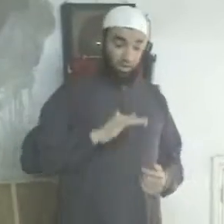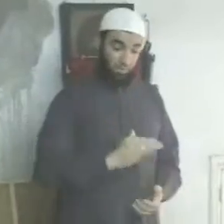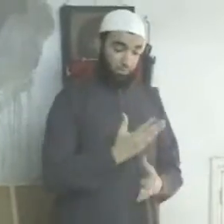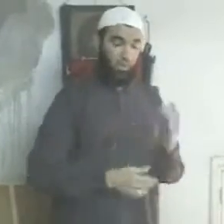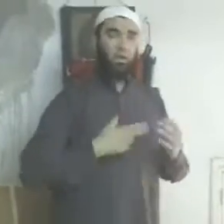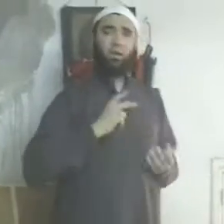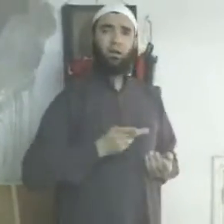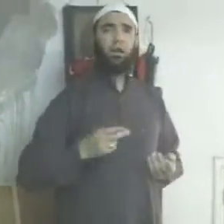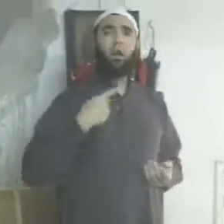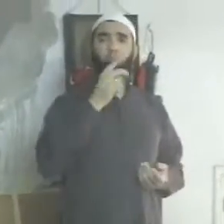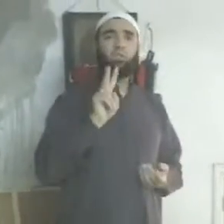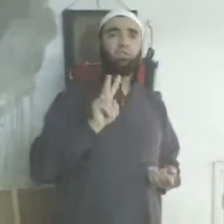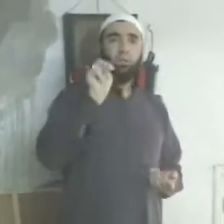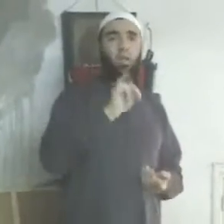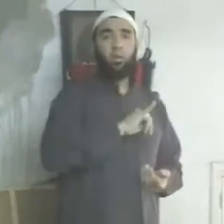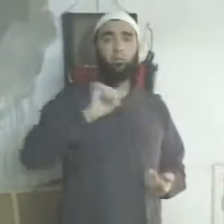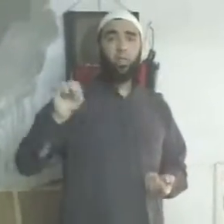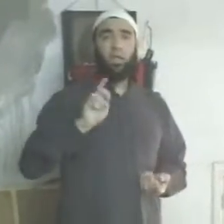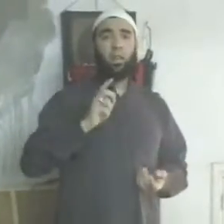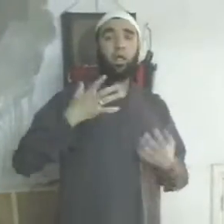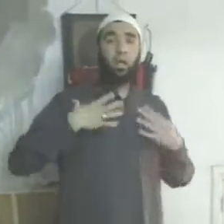لا تقول 70 ولا 100، 7 ثياب،